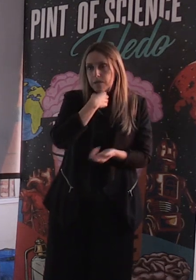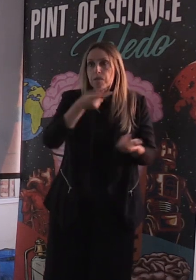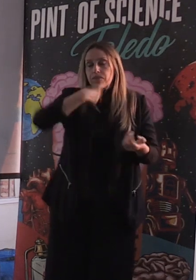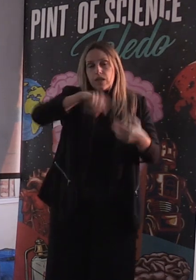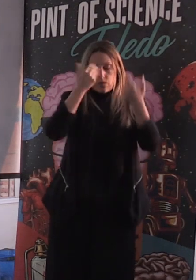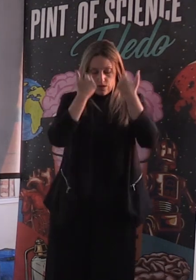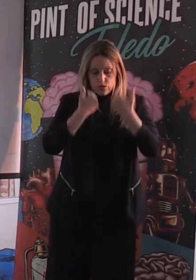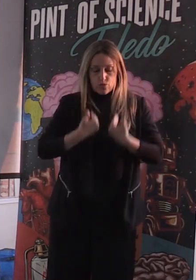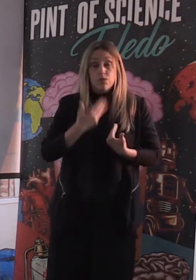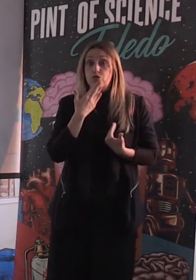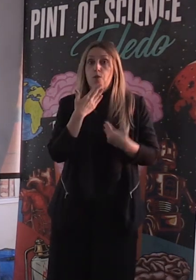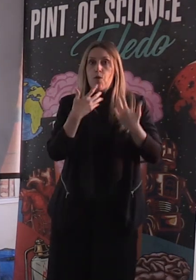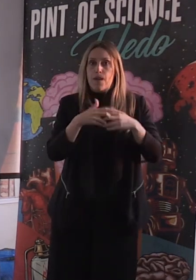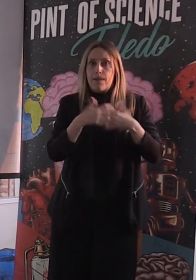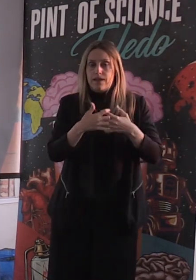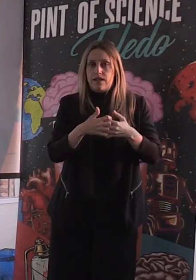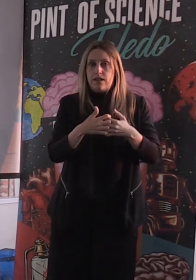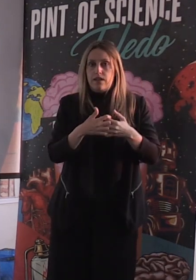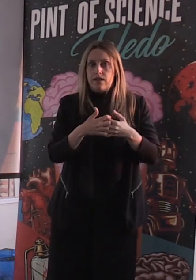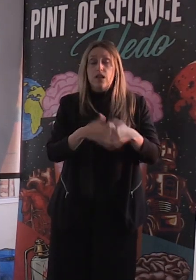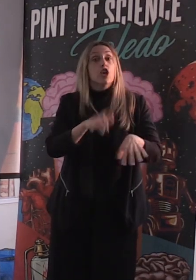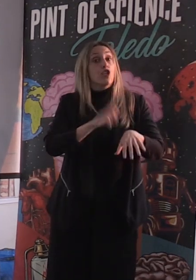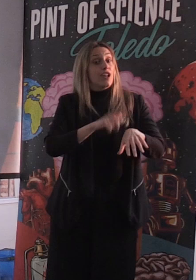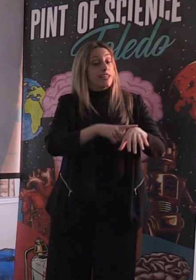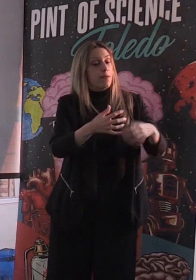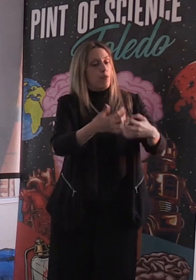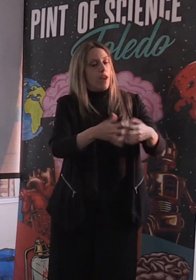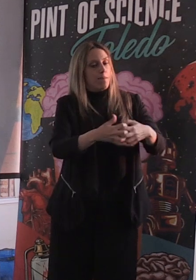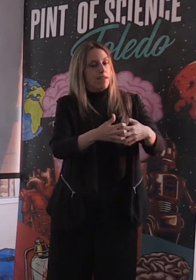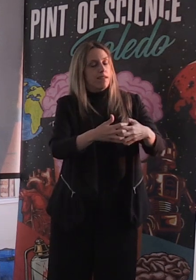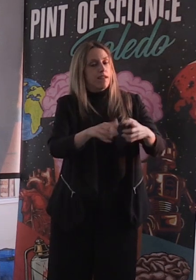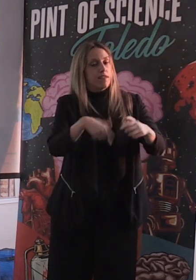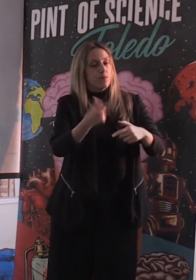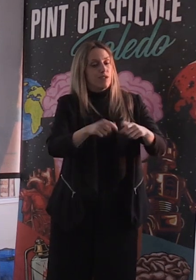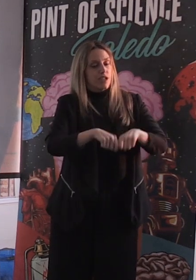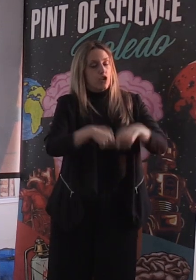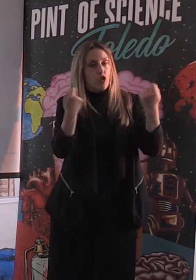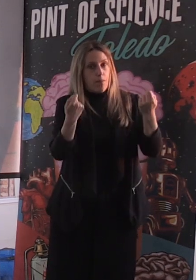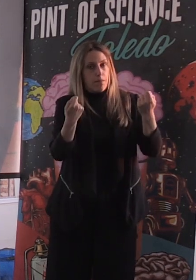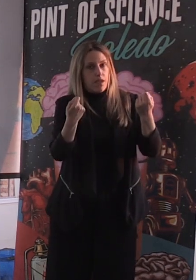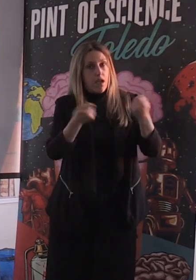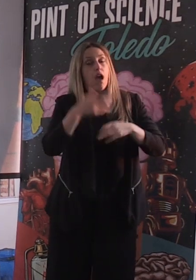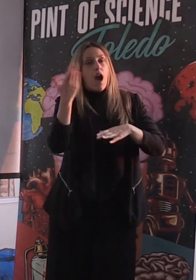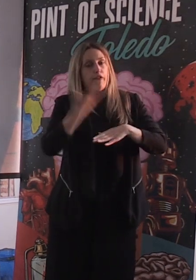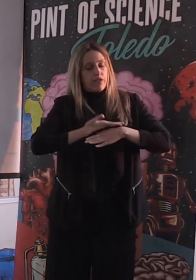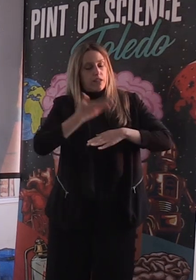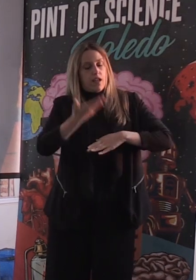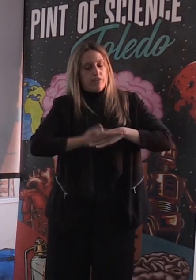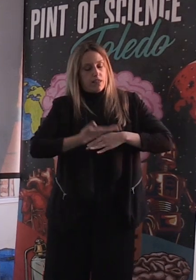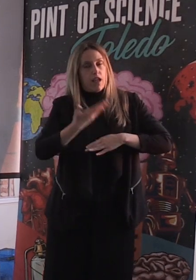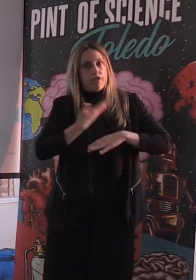cuerpo es como una máquina. Y con el tiempo la máquina se rompe, acumula daños. Esto es